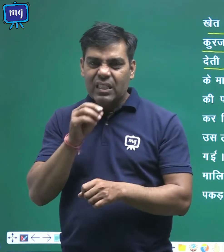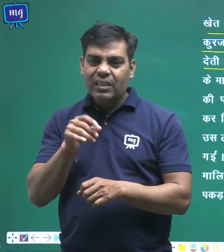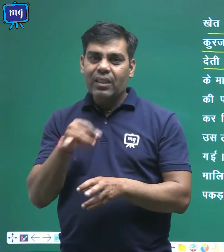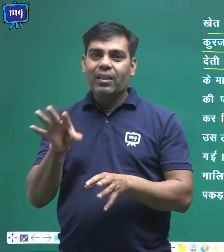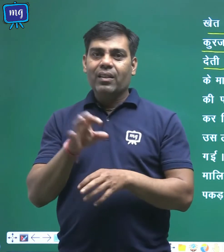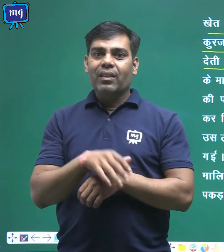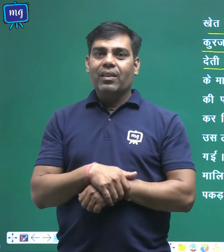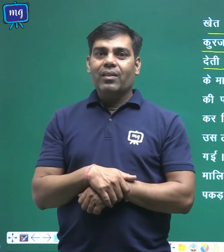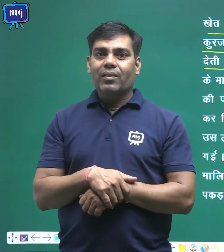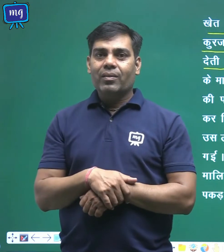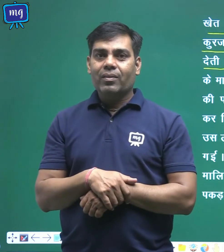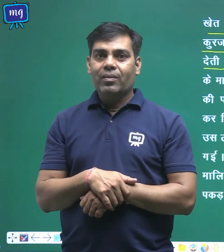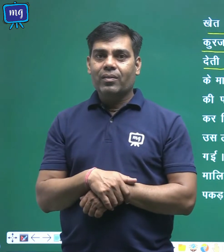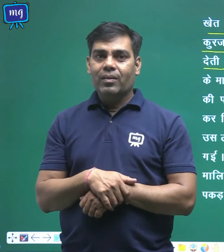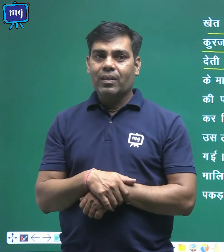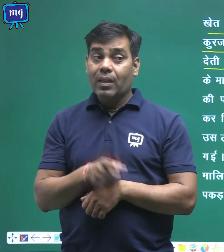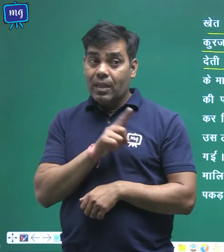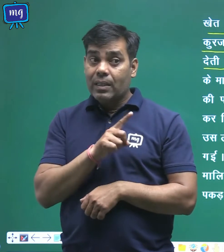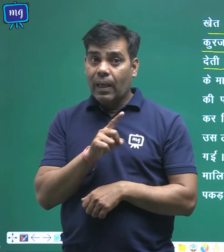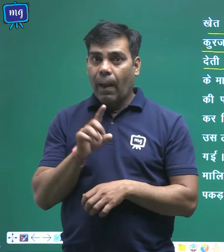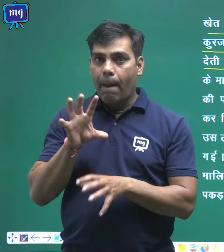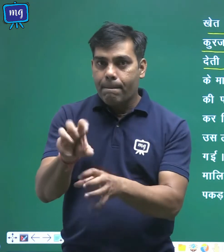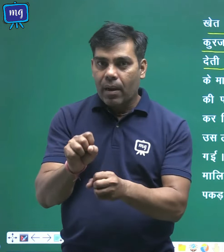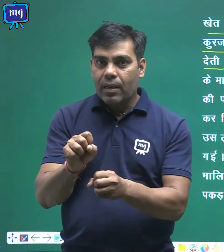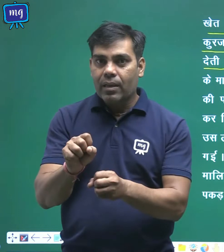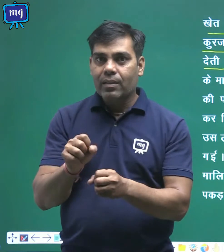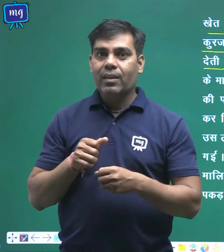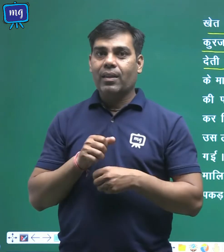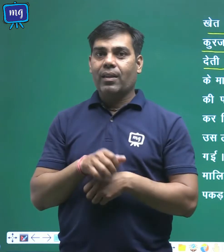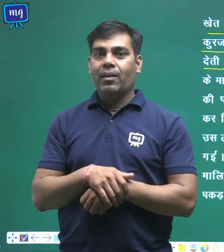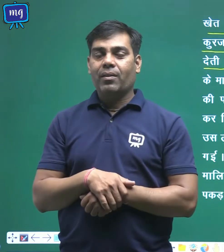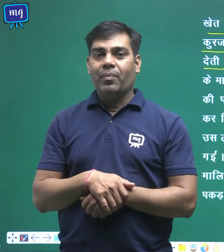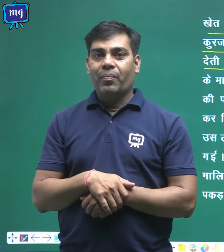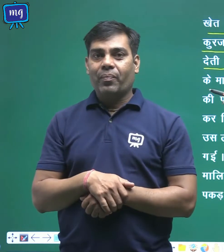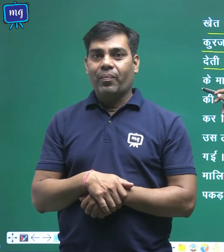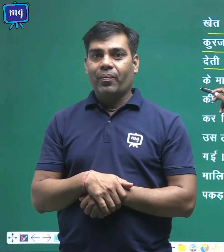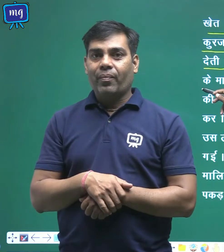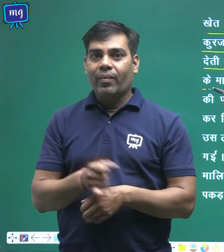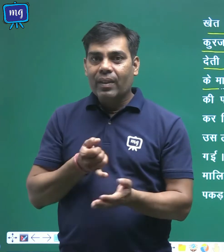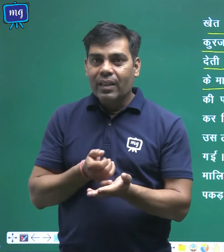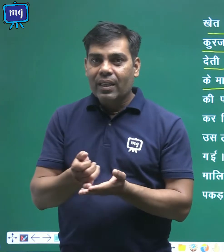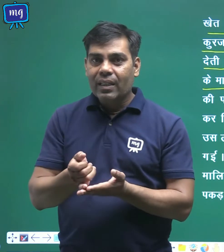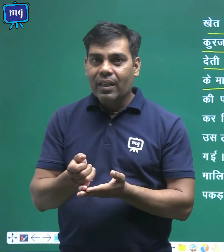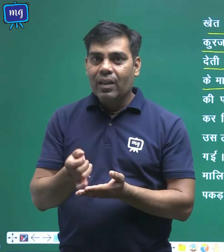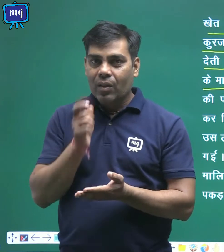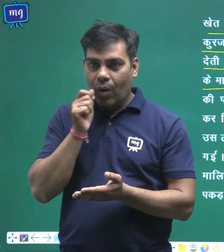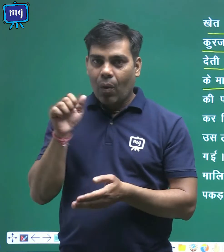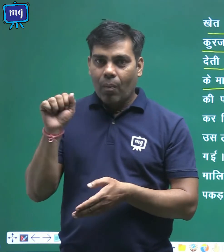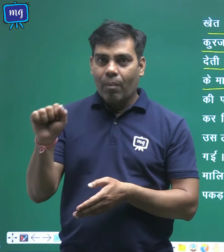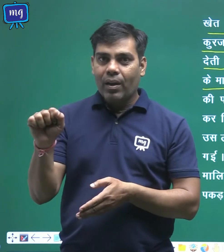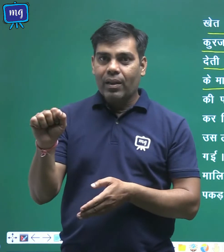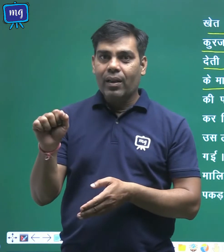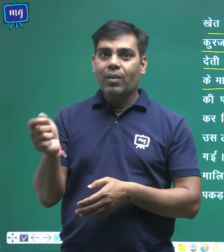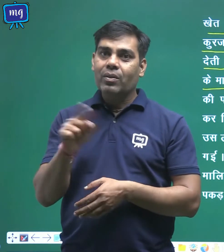इसे पकड़ना चाहिए। खेत के मालिक ने